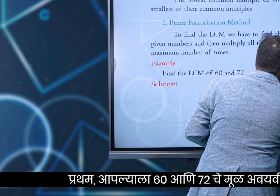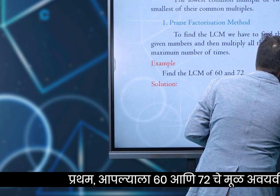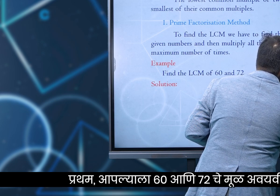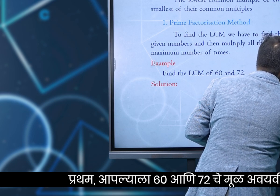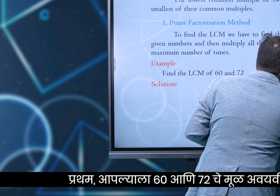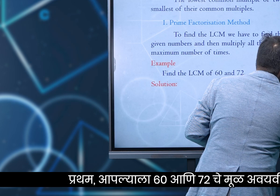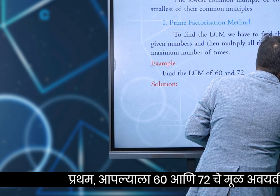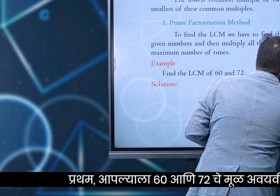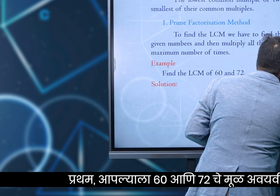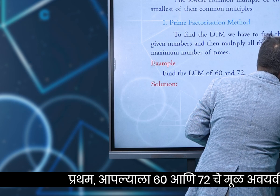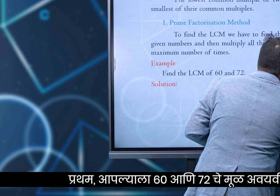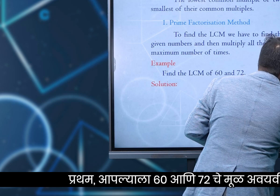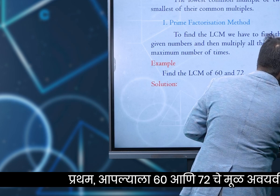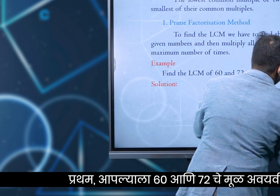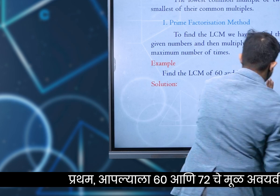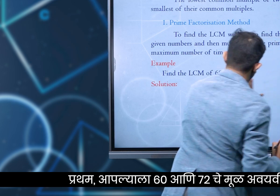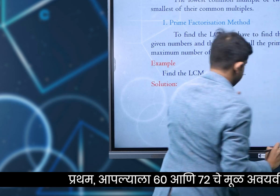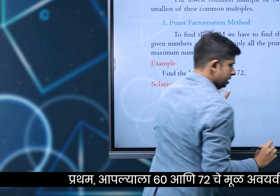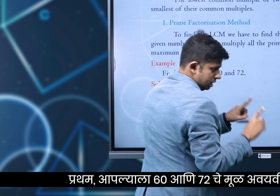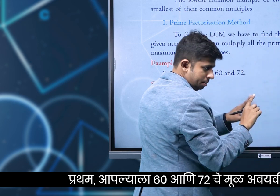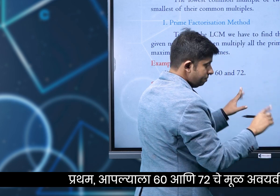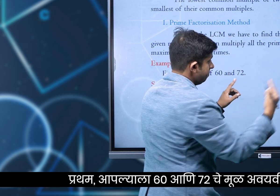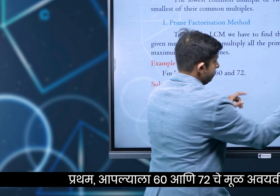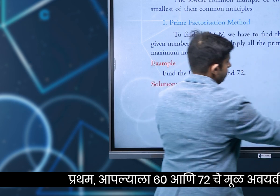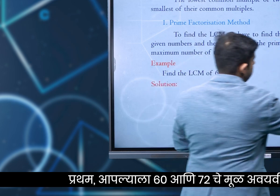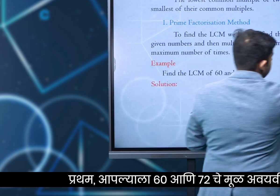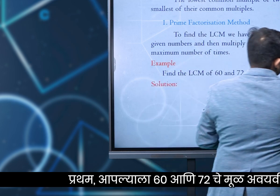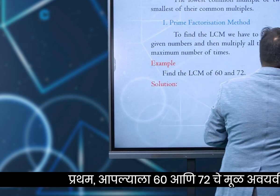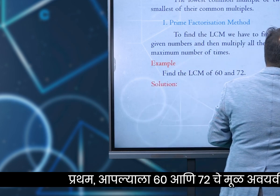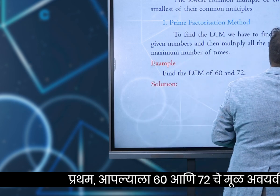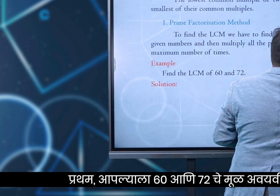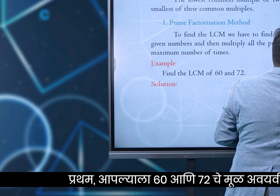प्रथम आपल्याला 60 आणि 72चे मूळ अवयवीकरण शोधावे लागेल.